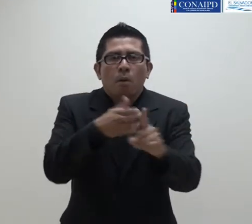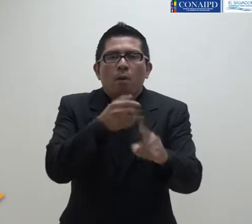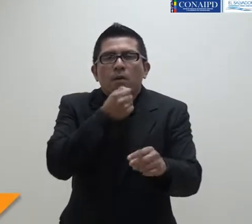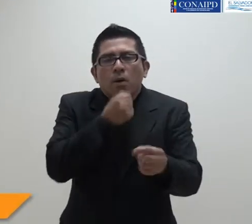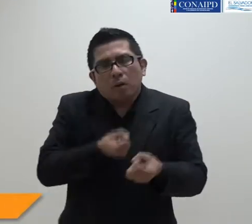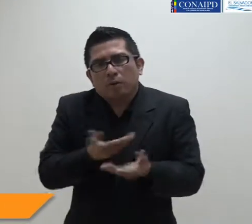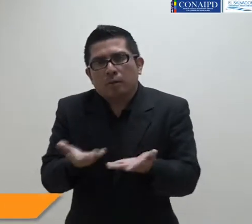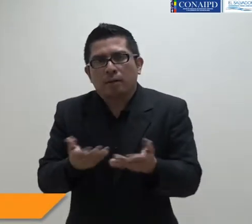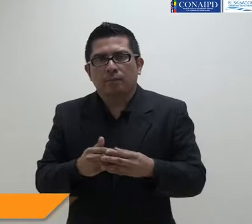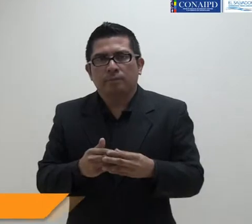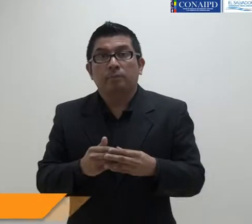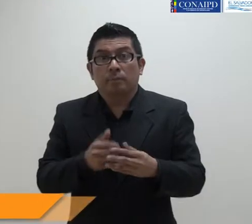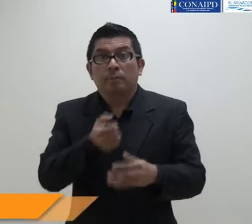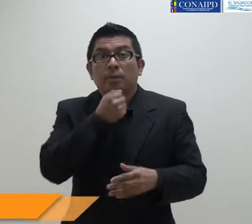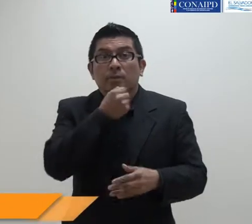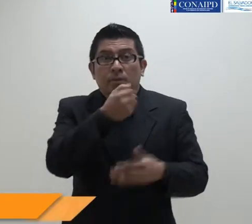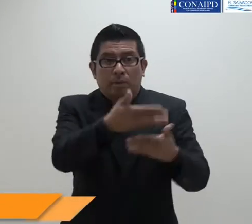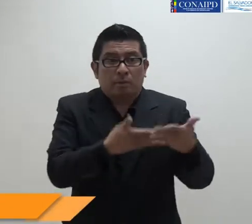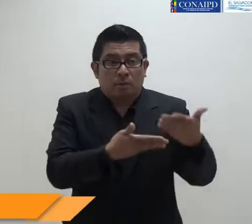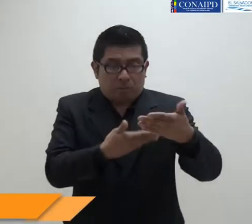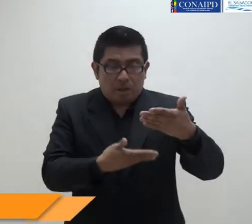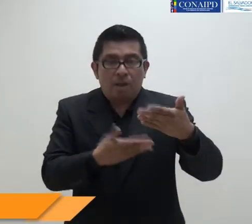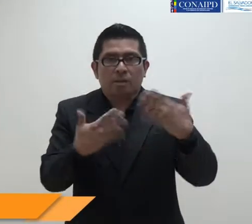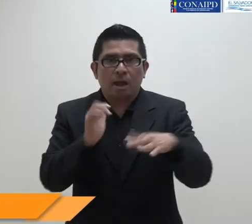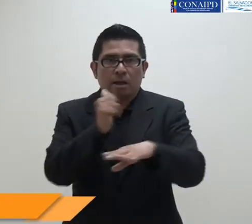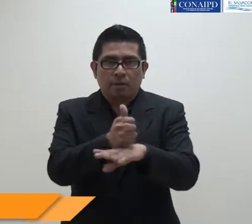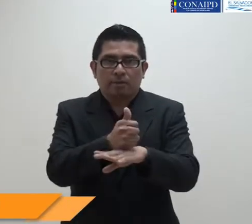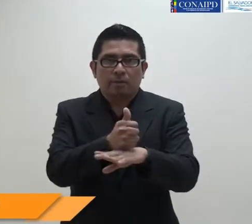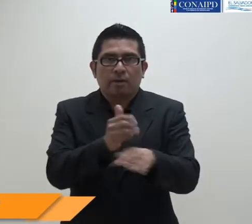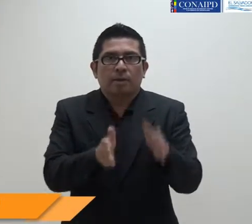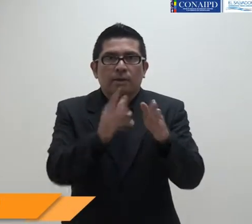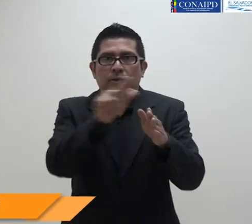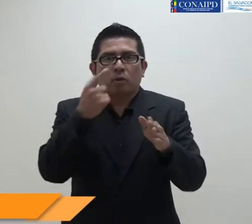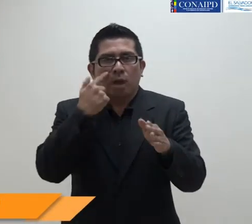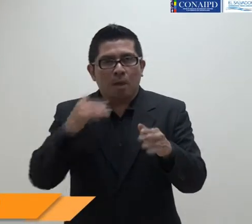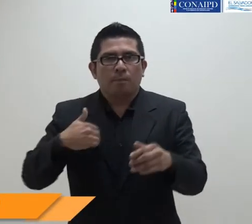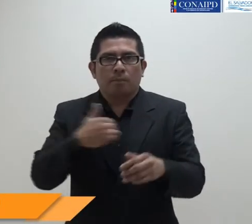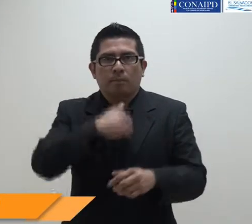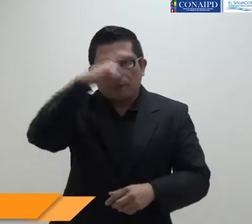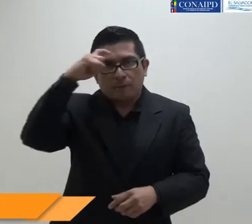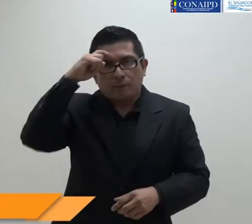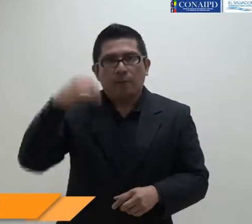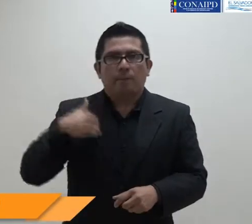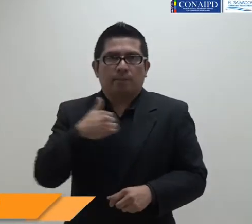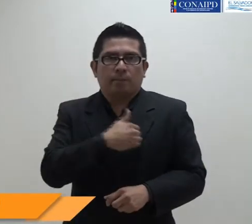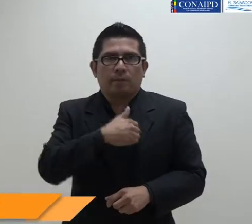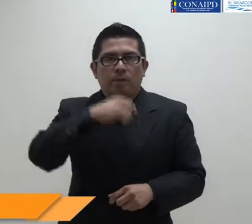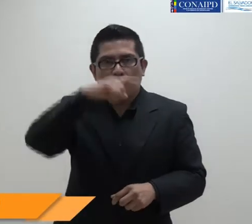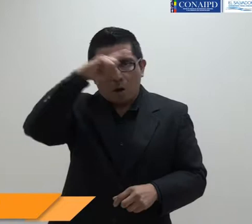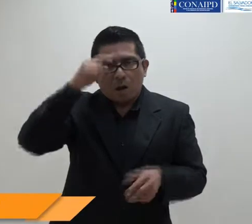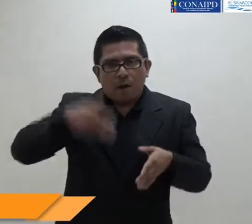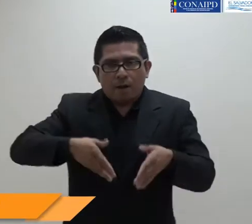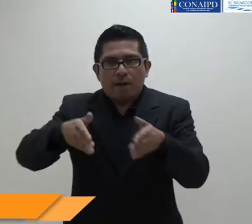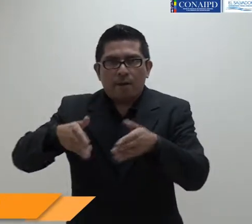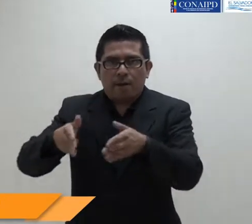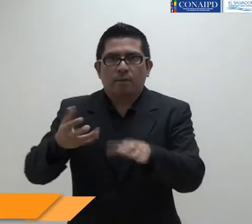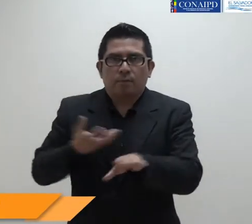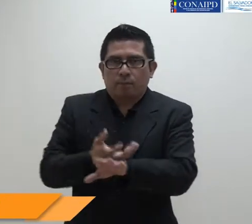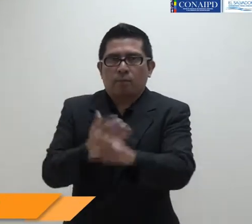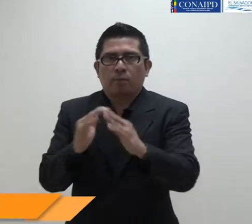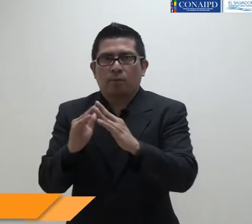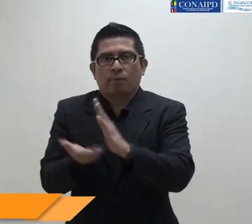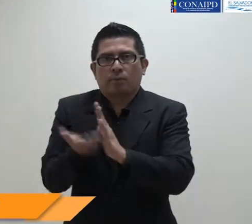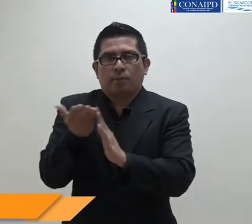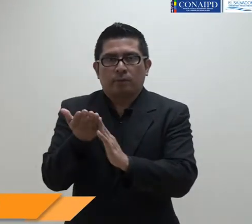información correspondiente. La información y las acciones desarrolladas por entidades como el Ministerio de Trabajo, el Ministerio de Obras Públicas, Transporte,